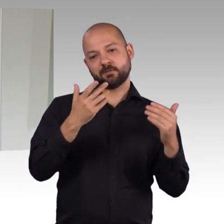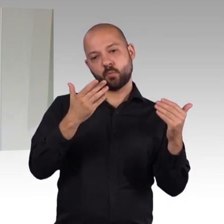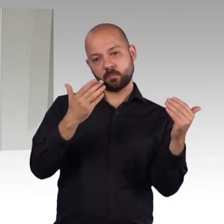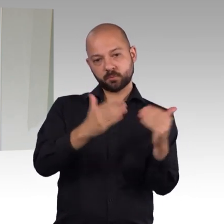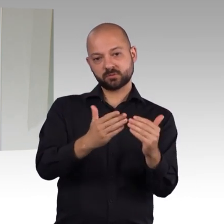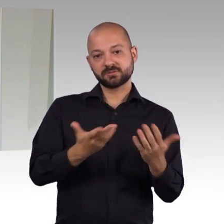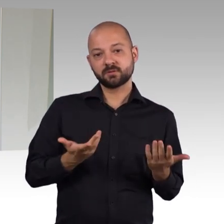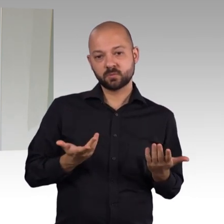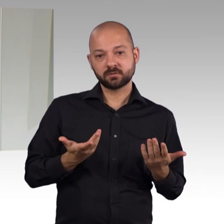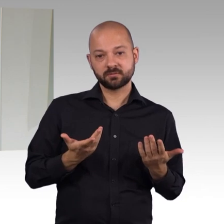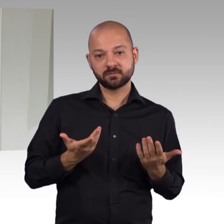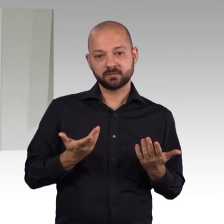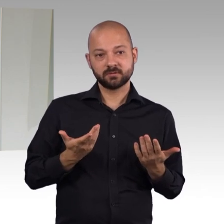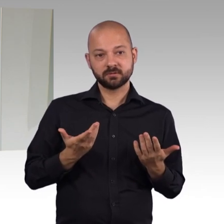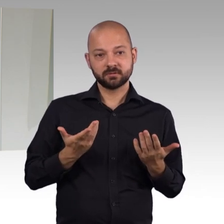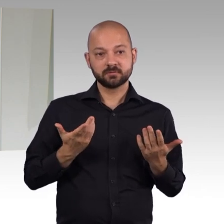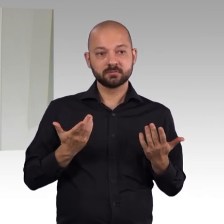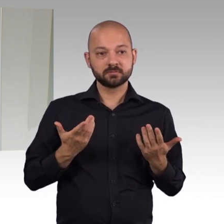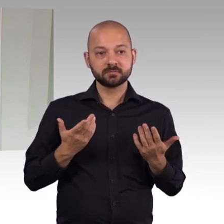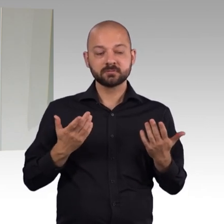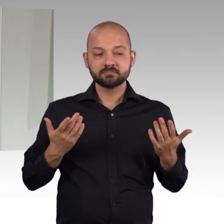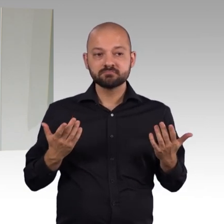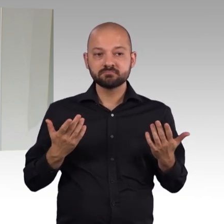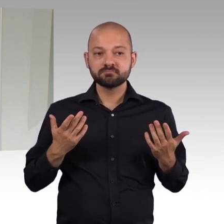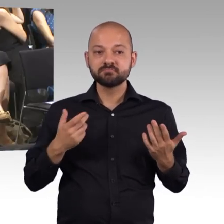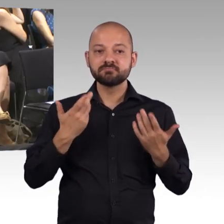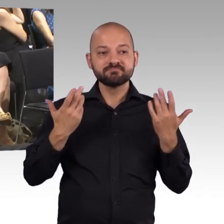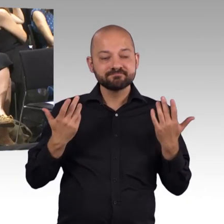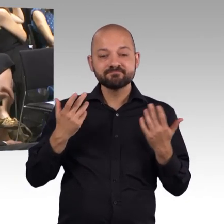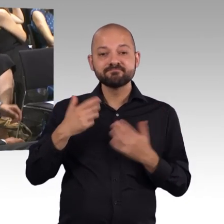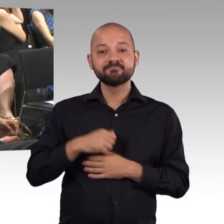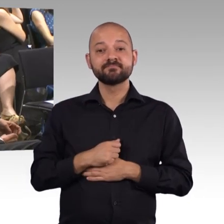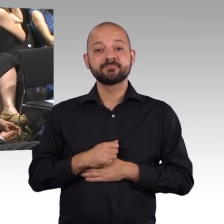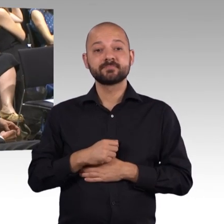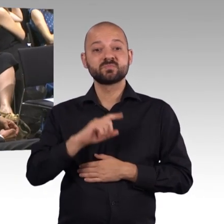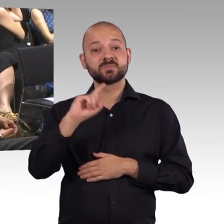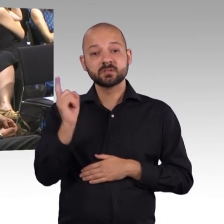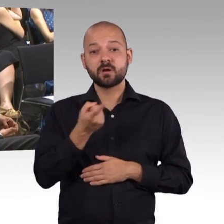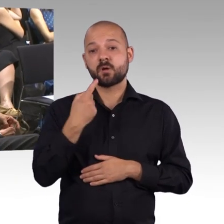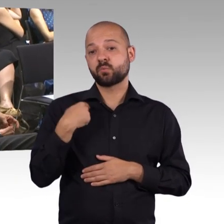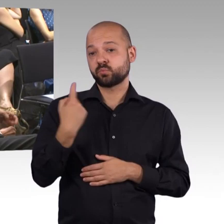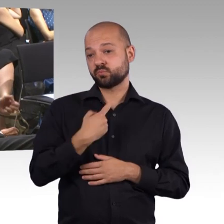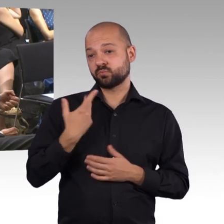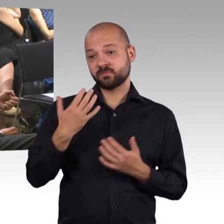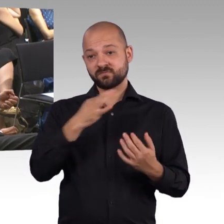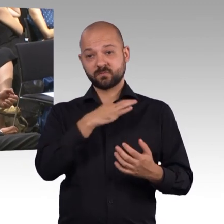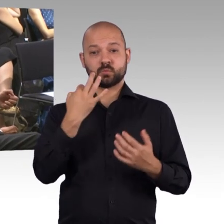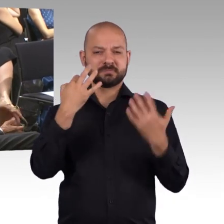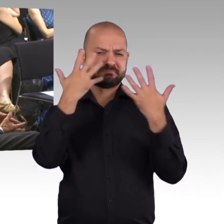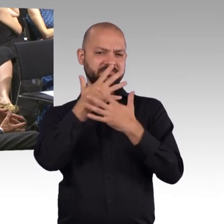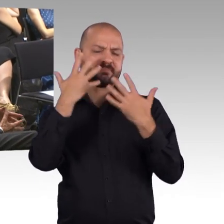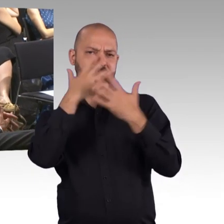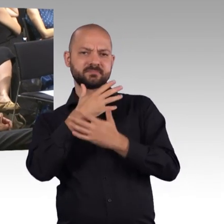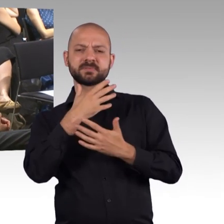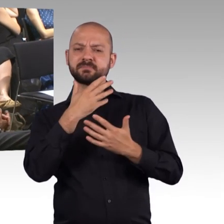amerikanische Präsident liefert. Aber gerade wo die NATO von einer Spaltungstendenz bedroht ist, den